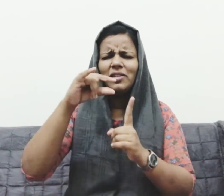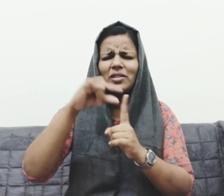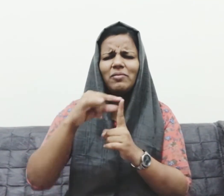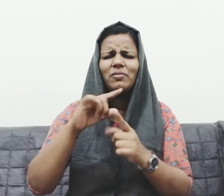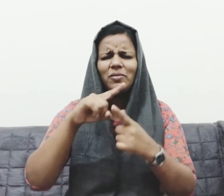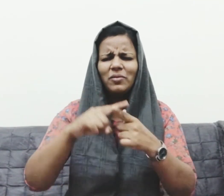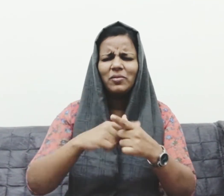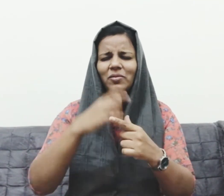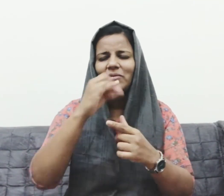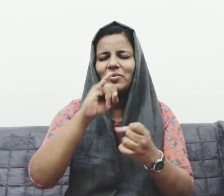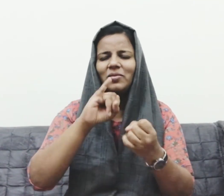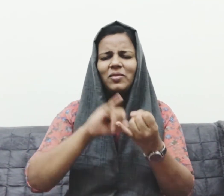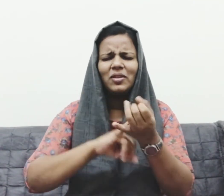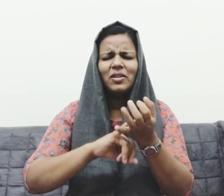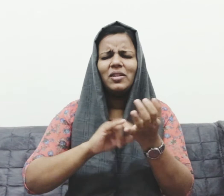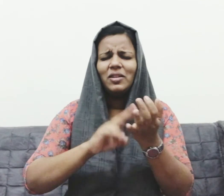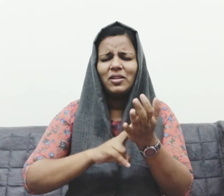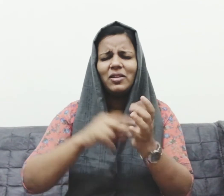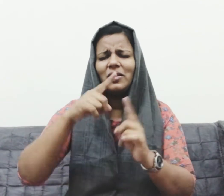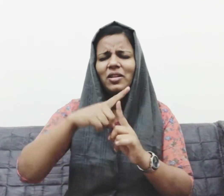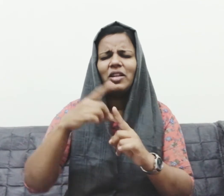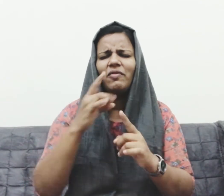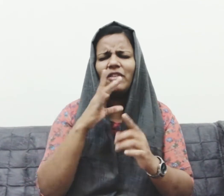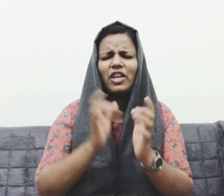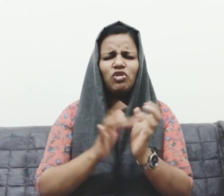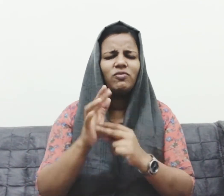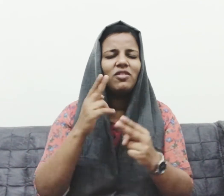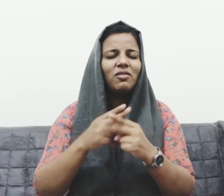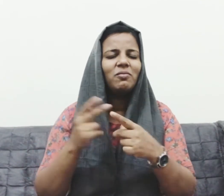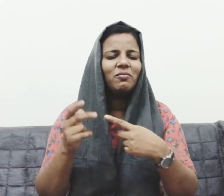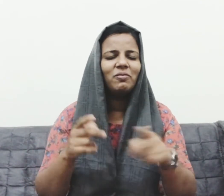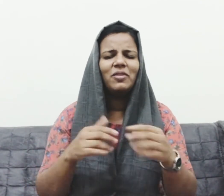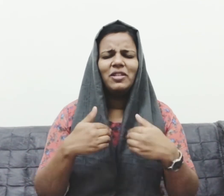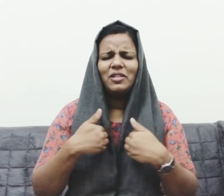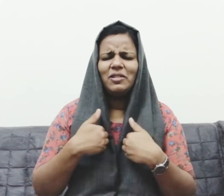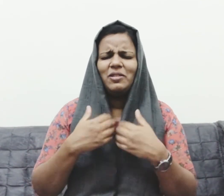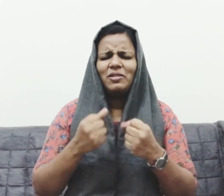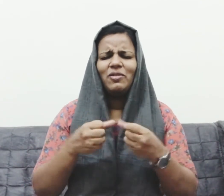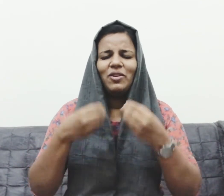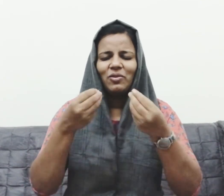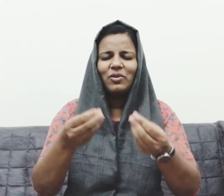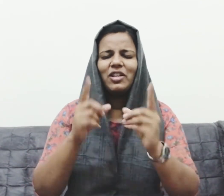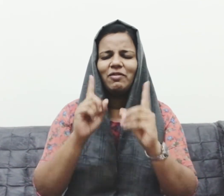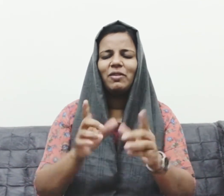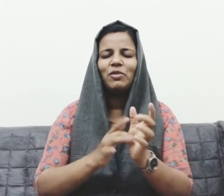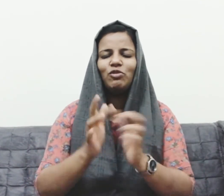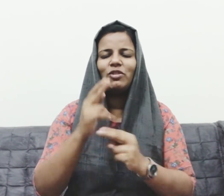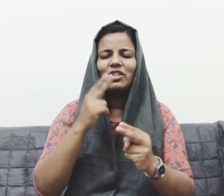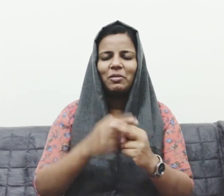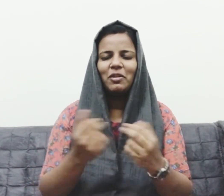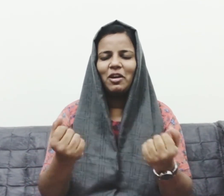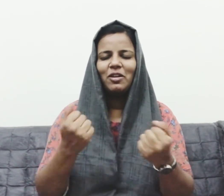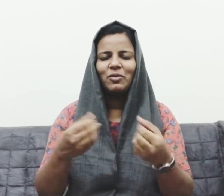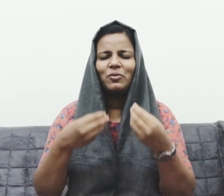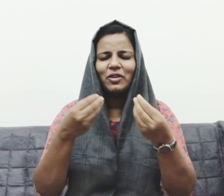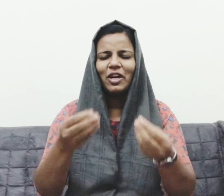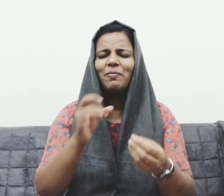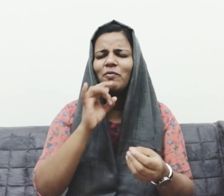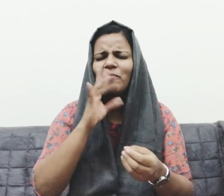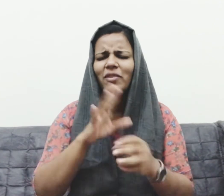ജോയിൻറ്റിനകത്ത് ഉണ്ടായിരിക്കുന്ന ബുദ്ധിമുട്ടുകൾ യേശു ക്രിസ്തുവിൻ്റെ നാമത്തിൽ ഇപ്പോൾ തന്നെ സൗഖ്യമാകട്ടെ. യേശുവിൻ്റെ നാമത്തിൽ ആരോഗ്യം വ്യാപരിക്കട്ടെ. വേദനകൾ